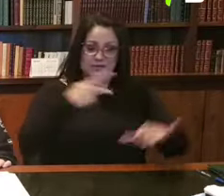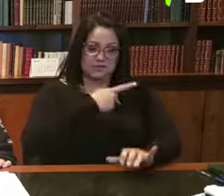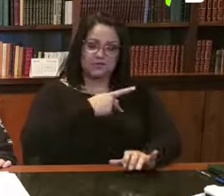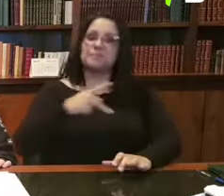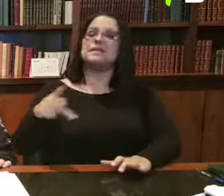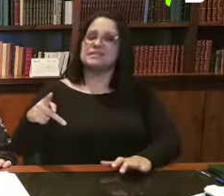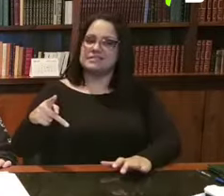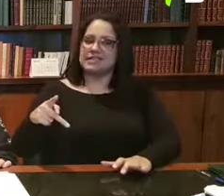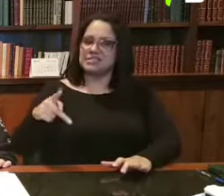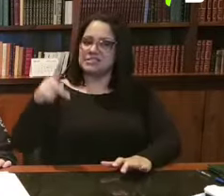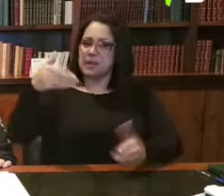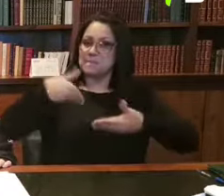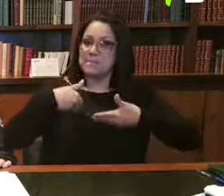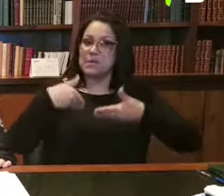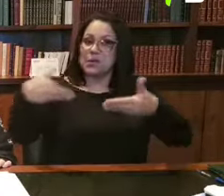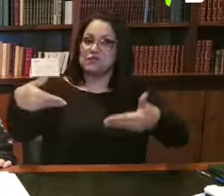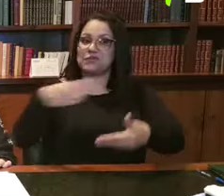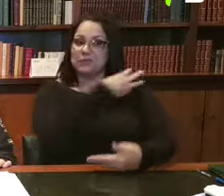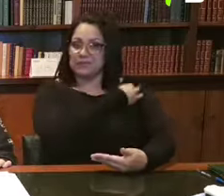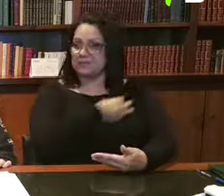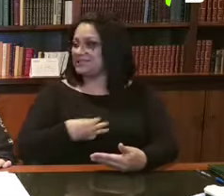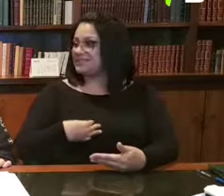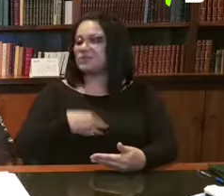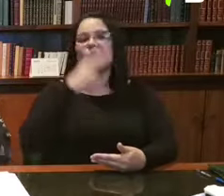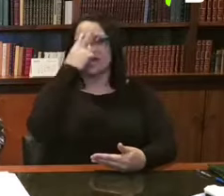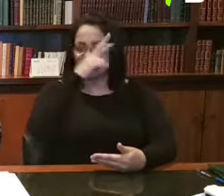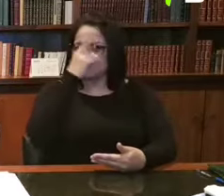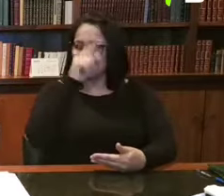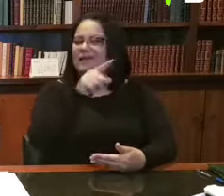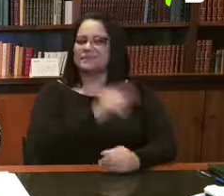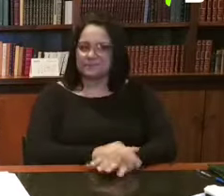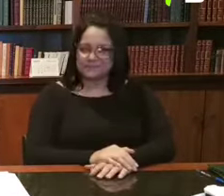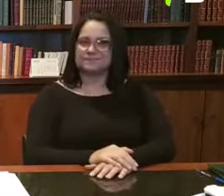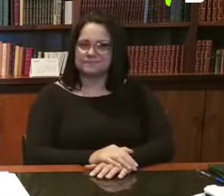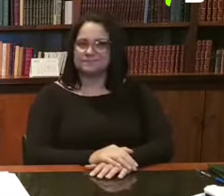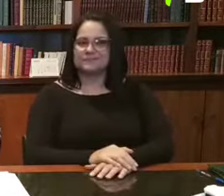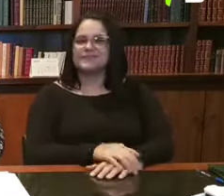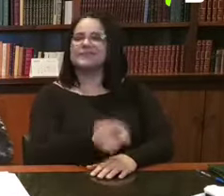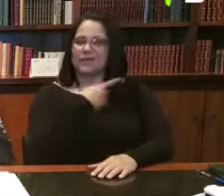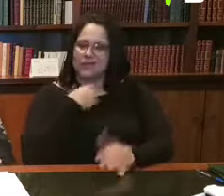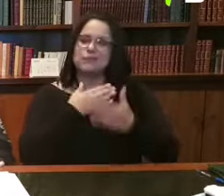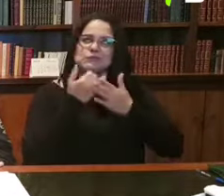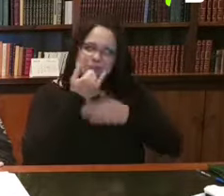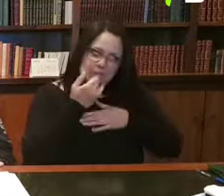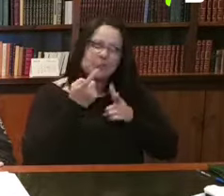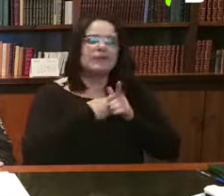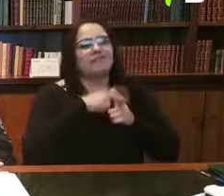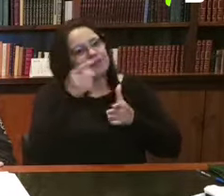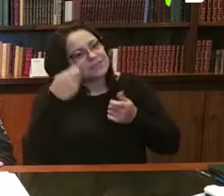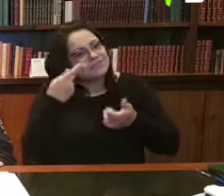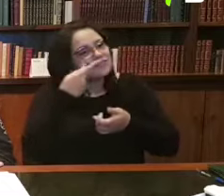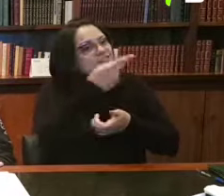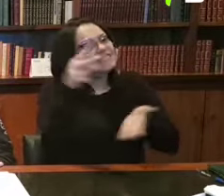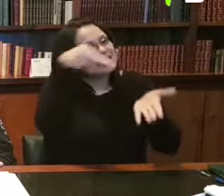presidente bolsonaro tinha me convidado para ministrar eu me lembro disso né e eu tô te devendo já uma visita aí para gente